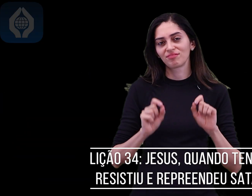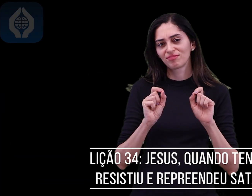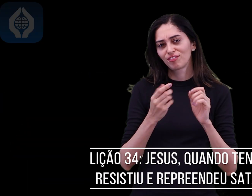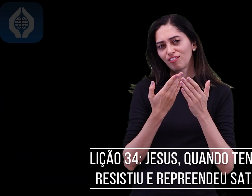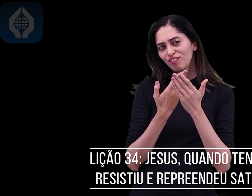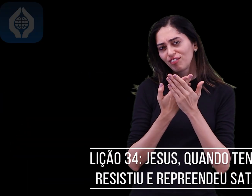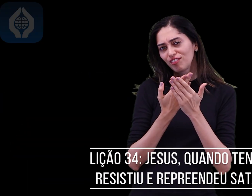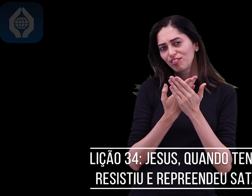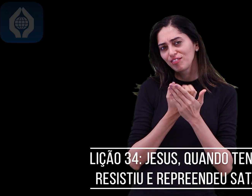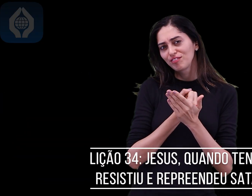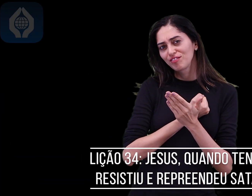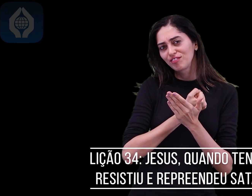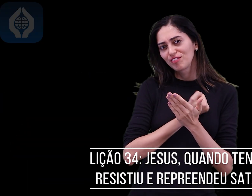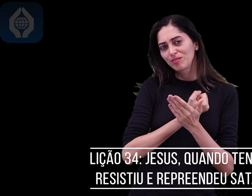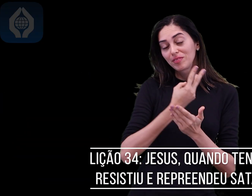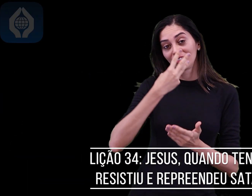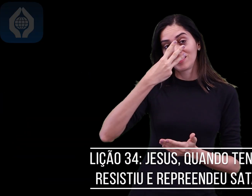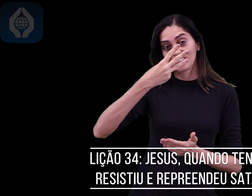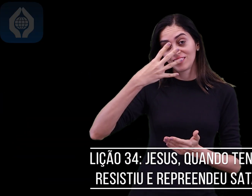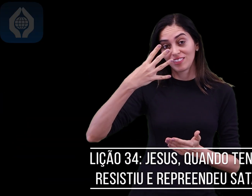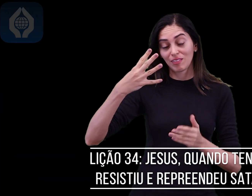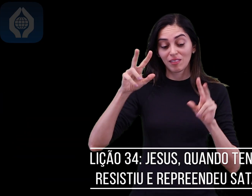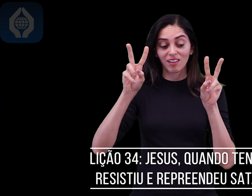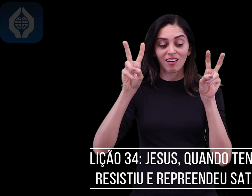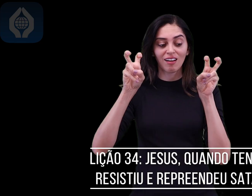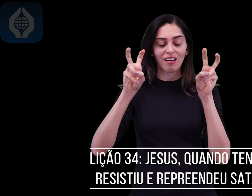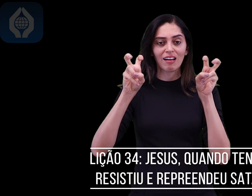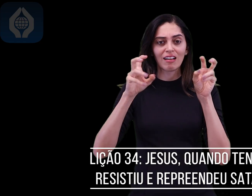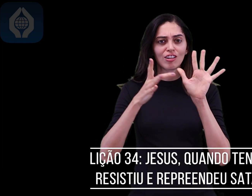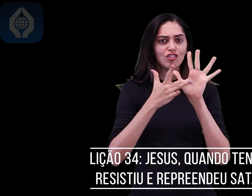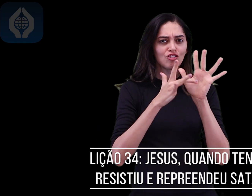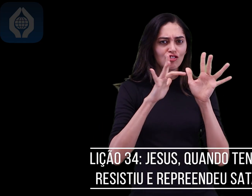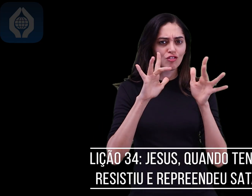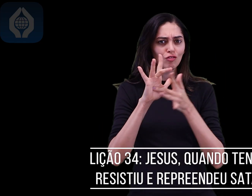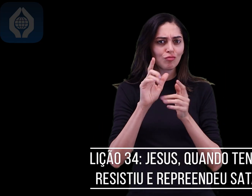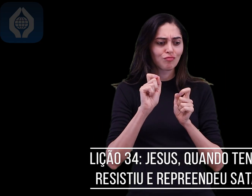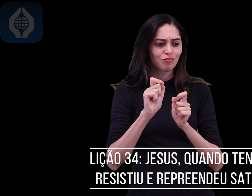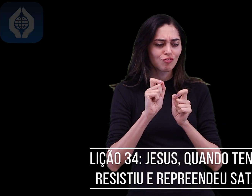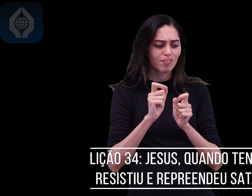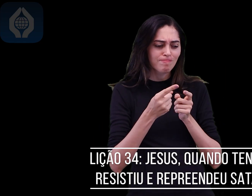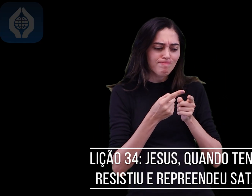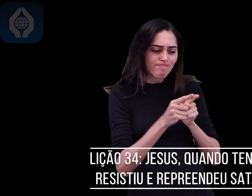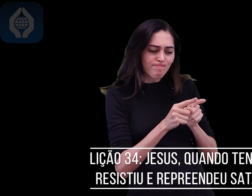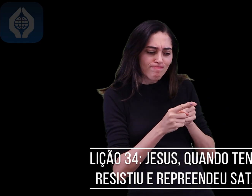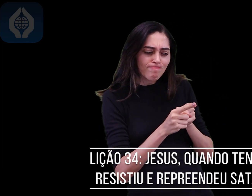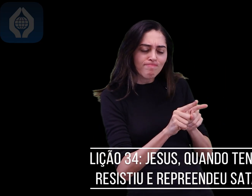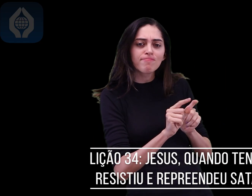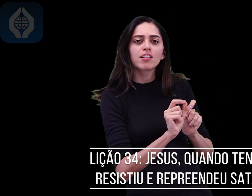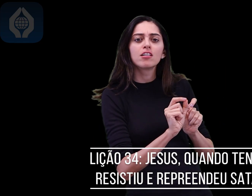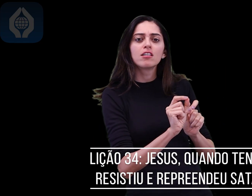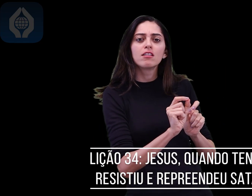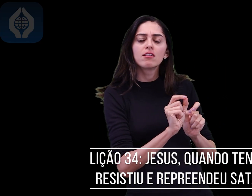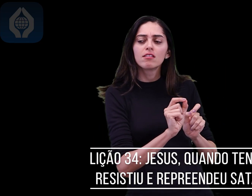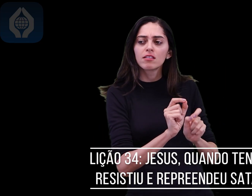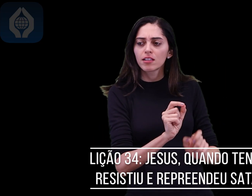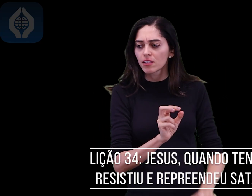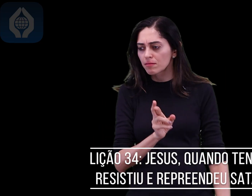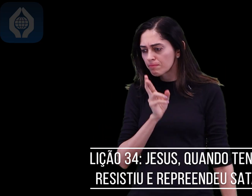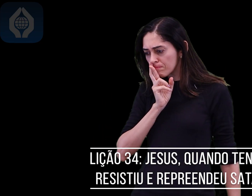Lição de número 34 tem como tema: Jesus, quando tentado, resistiu e repreendeu